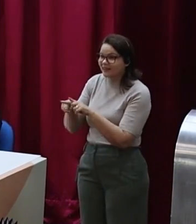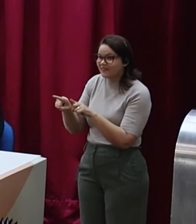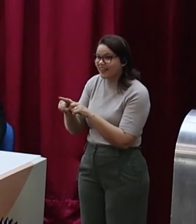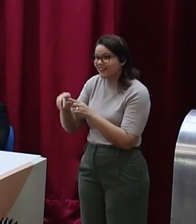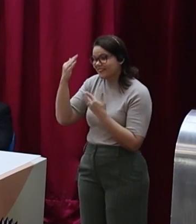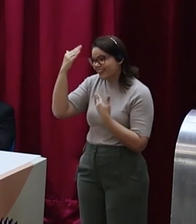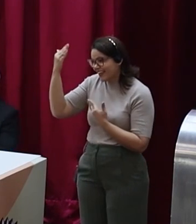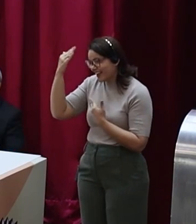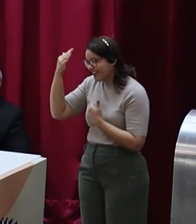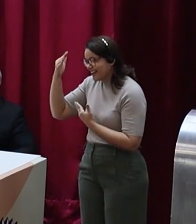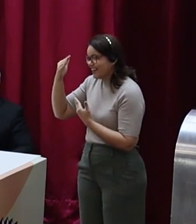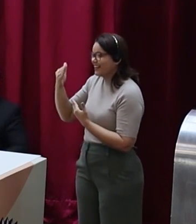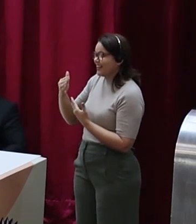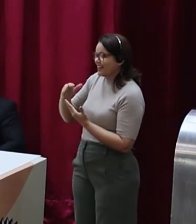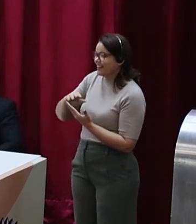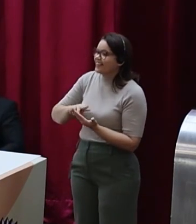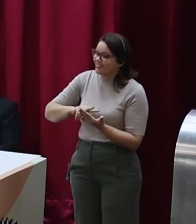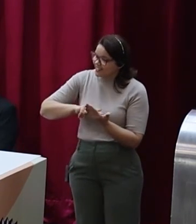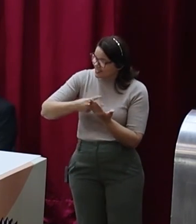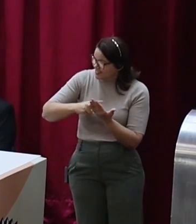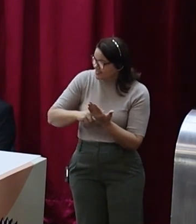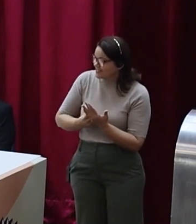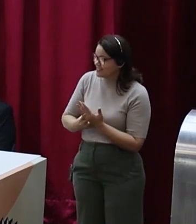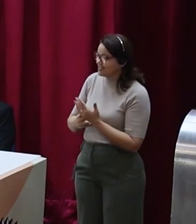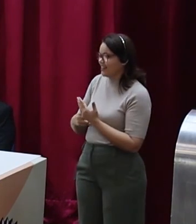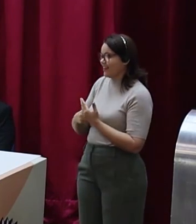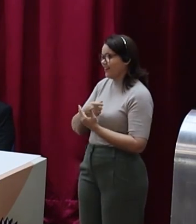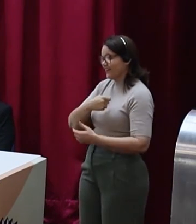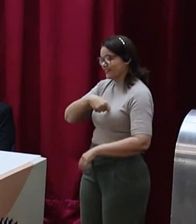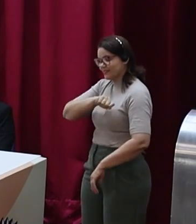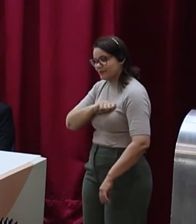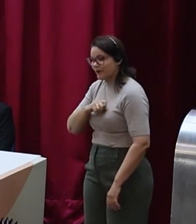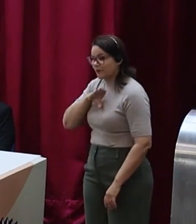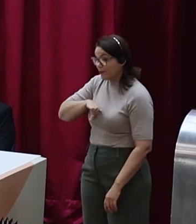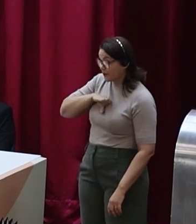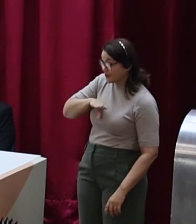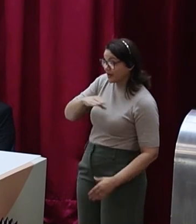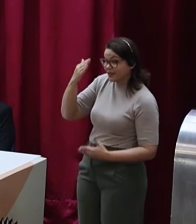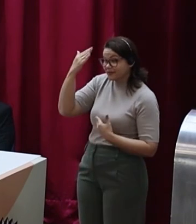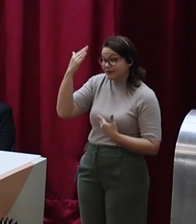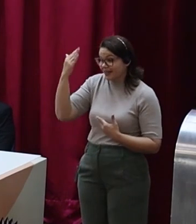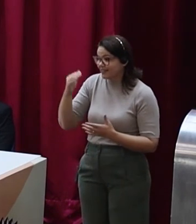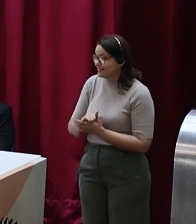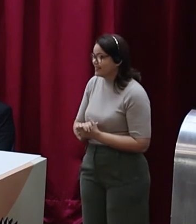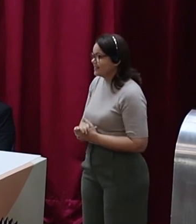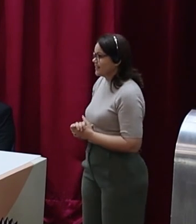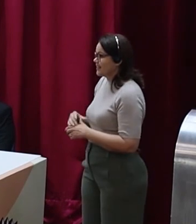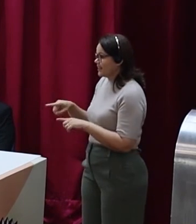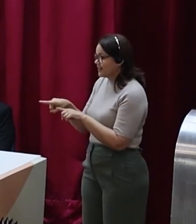obrigada, que fez a interpretação aqui do espanhol para o português. Agradeço a presença de todos vocês. E fazer só